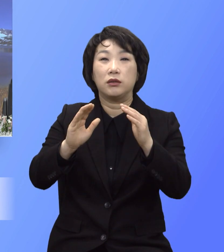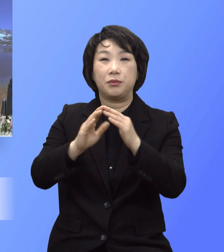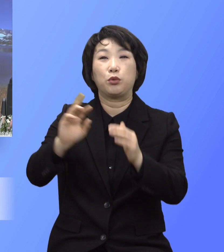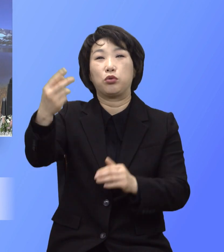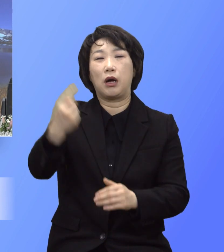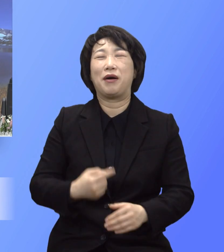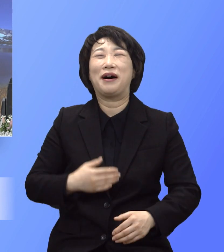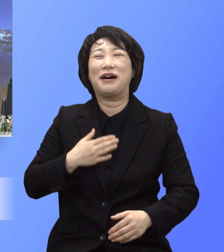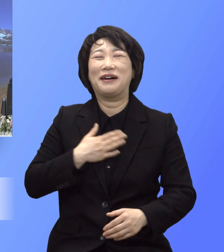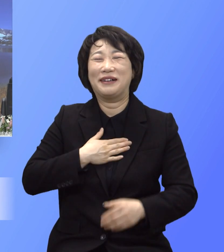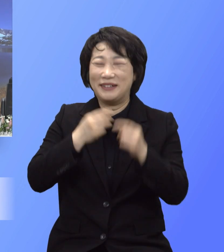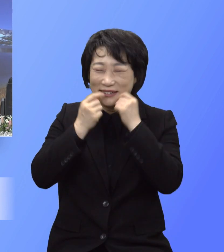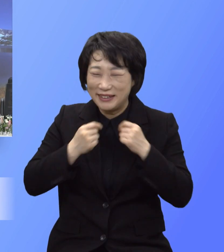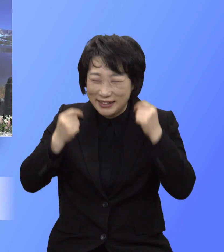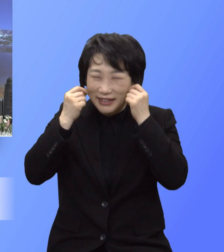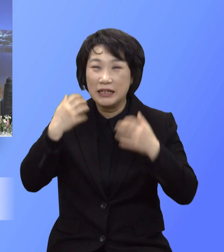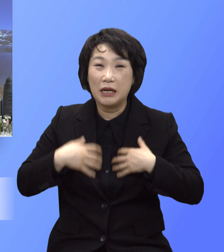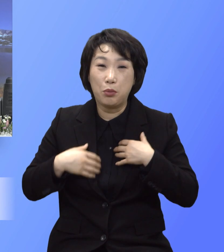기쁜 거야.